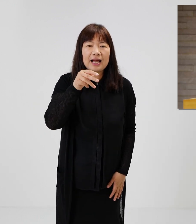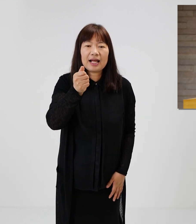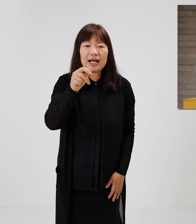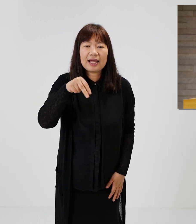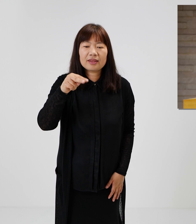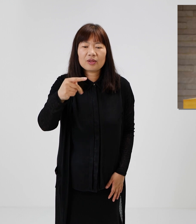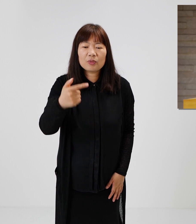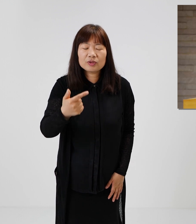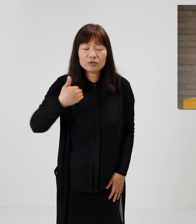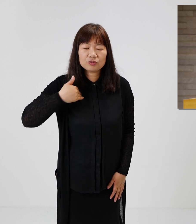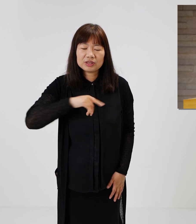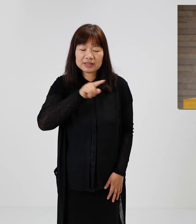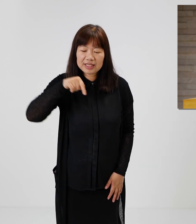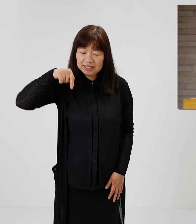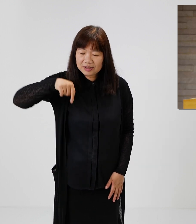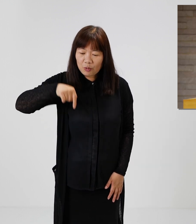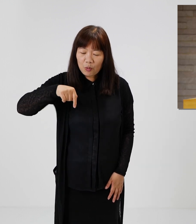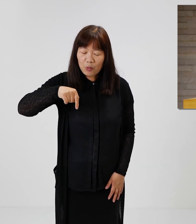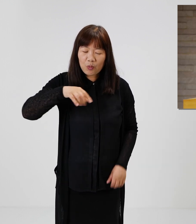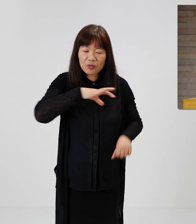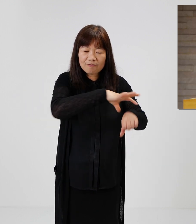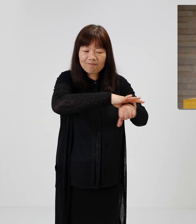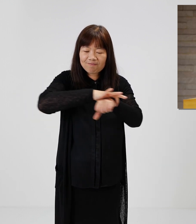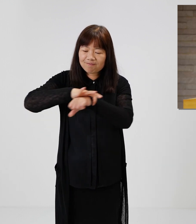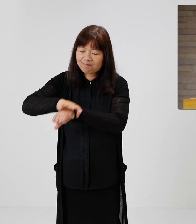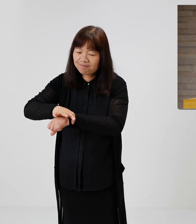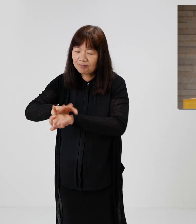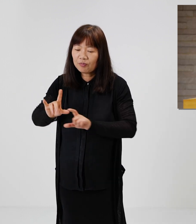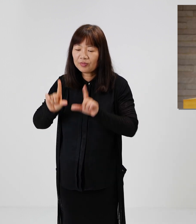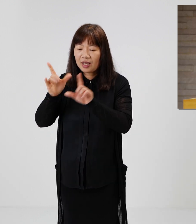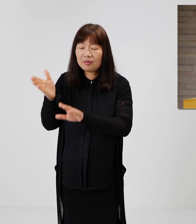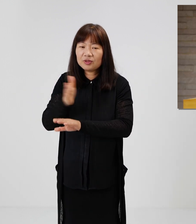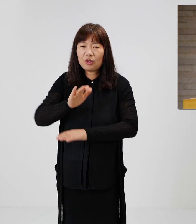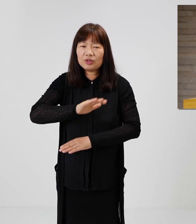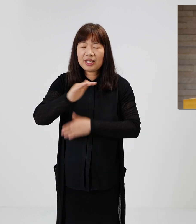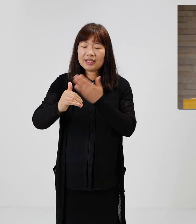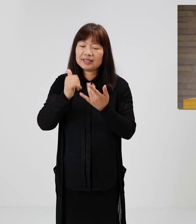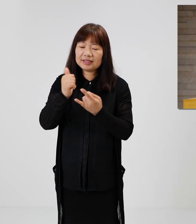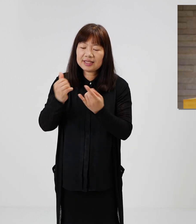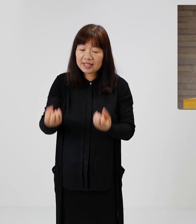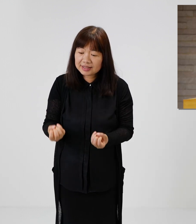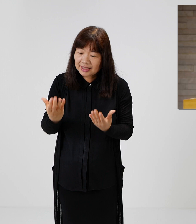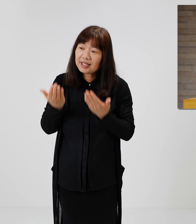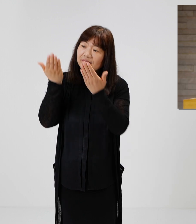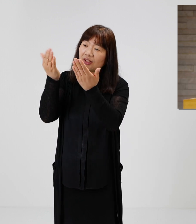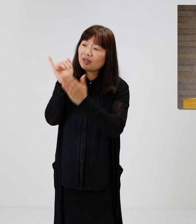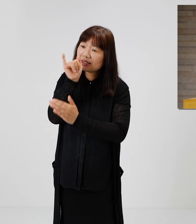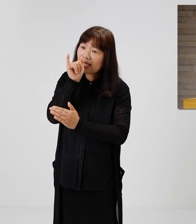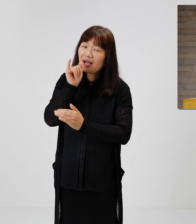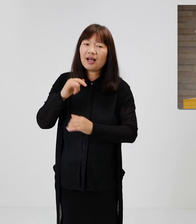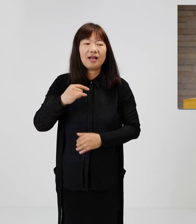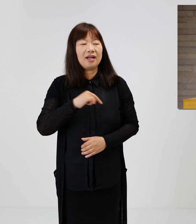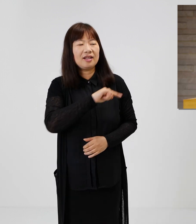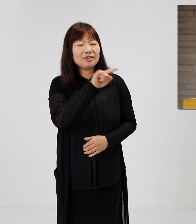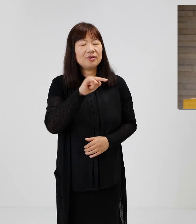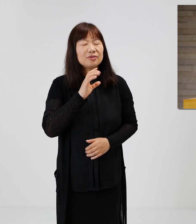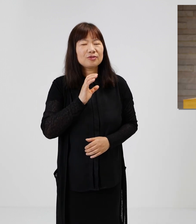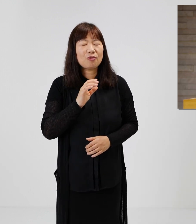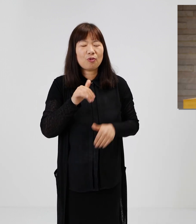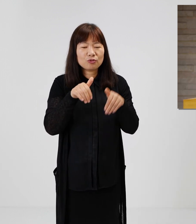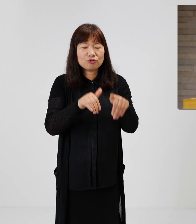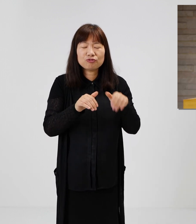우리를 이리로 오게 한 날부터 우리가 하나님께 제사를 드렸다. 그러니까 이 사람들도